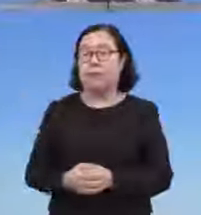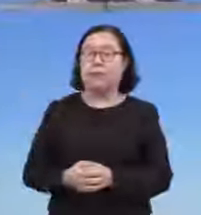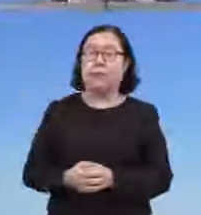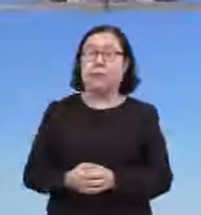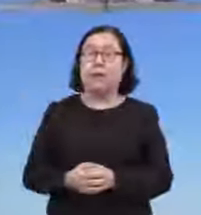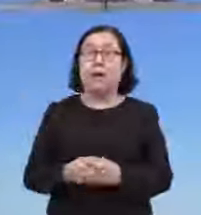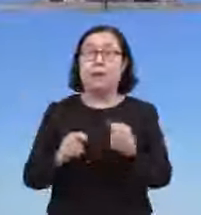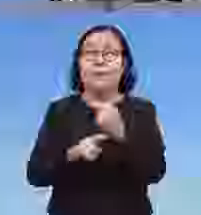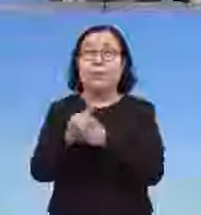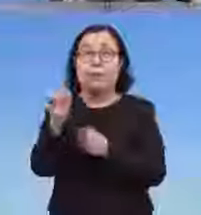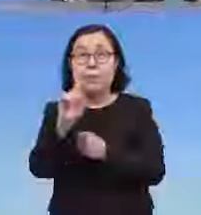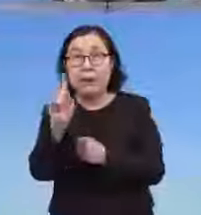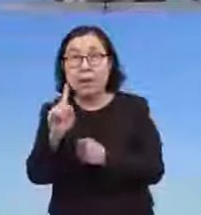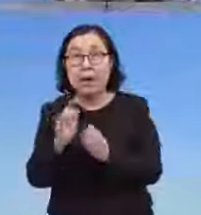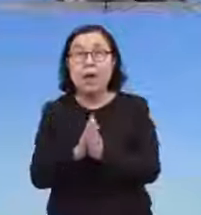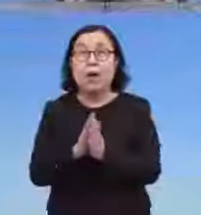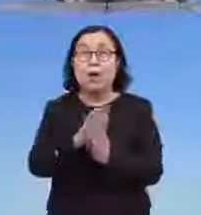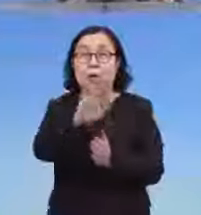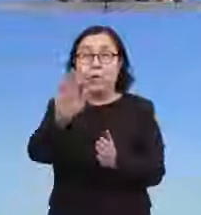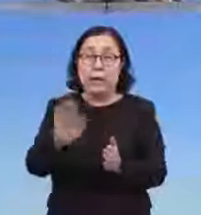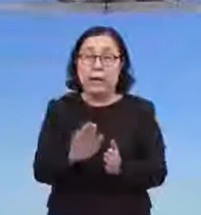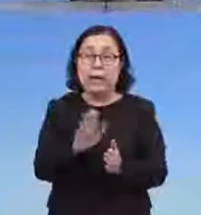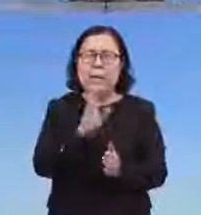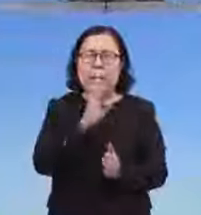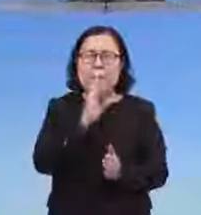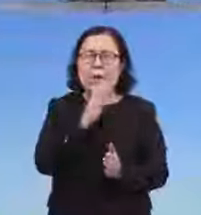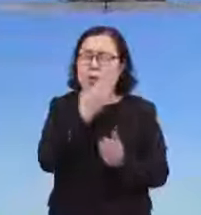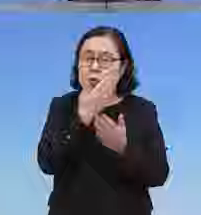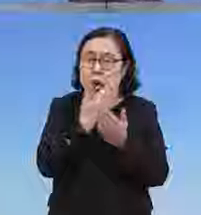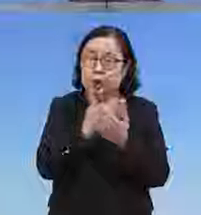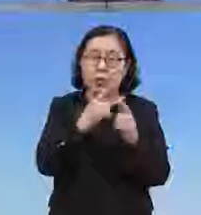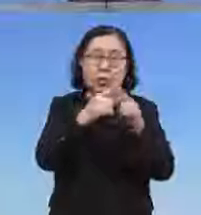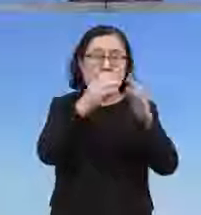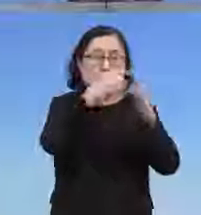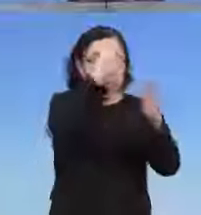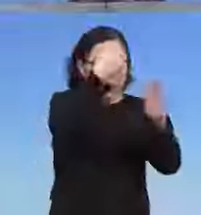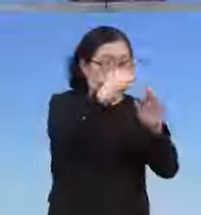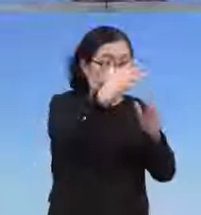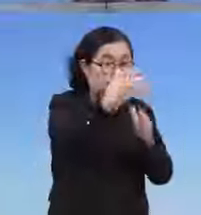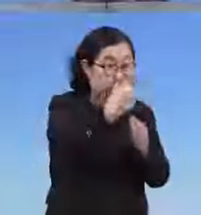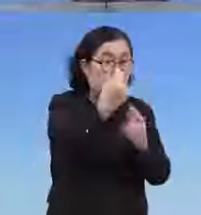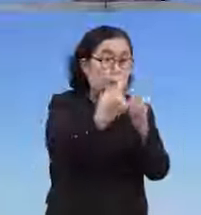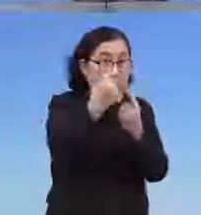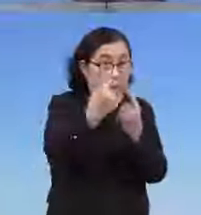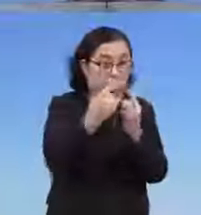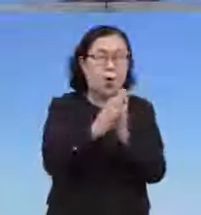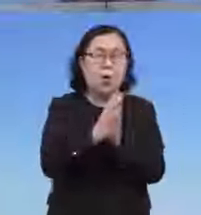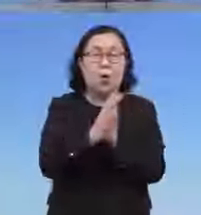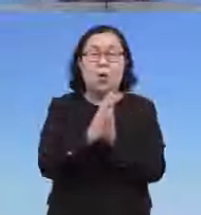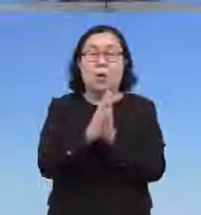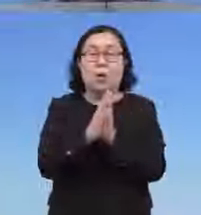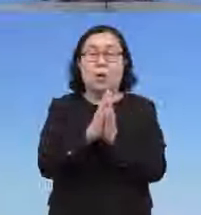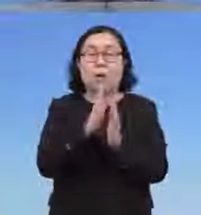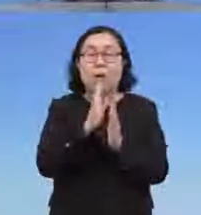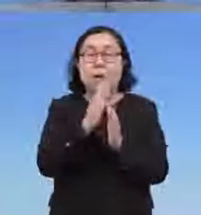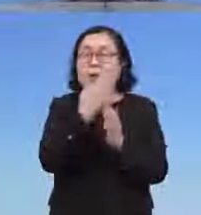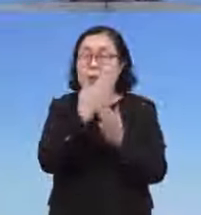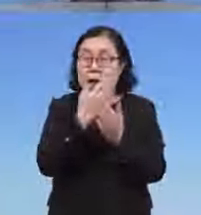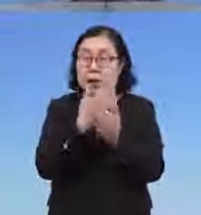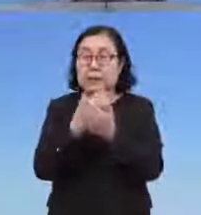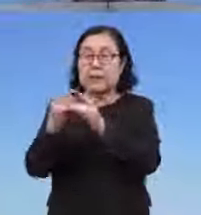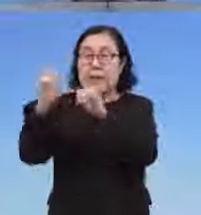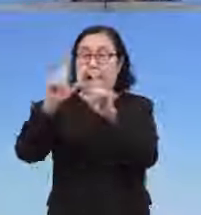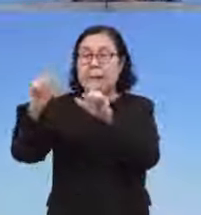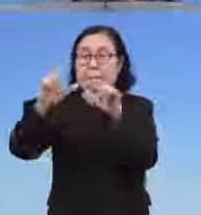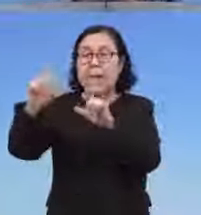막 은혜 받고 이것도 중요하지만 진짜 중요한 것은 삶의 현장이에요. 제가 분당 우리 교회를